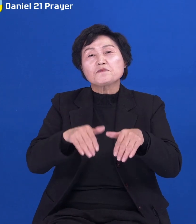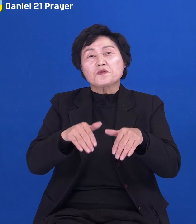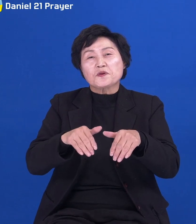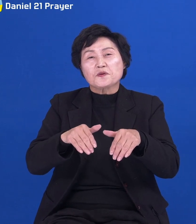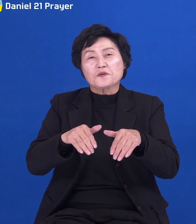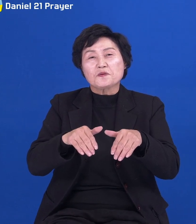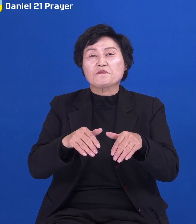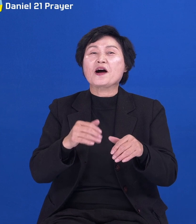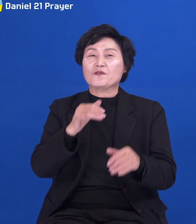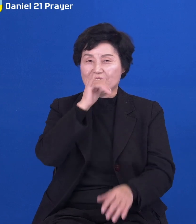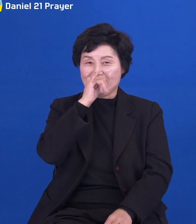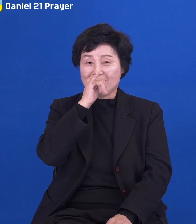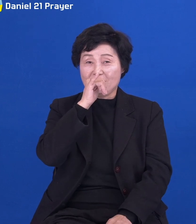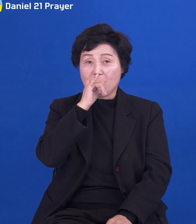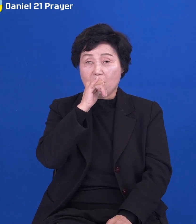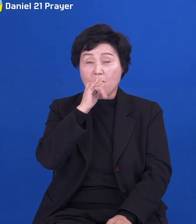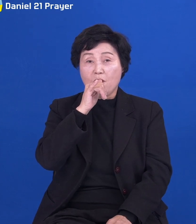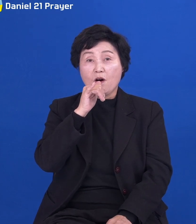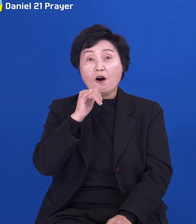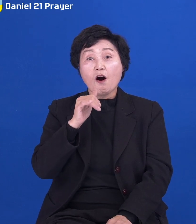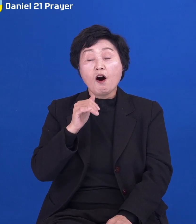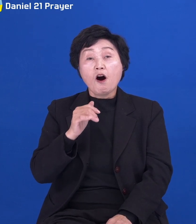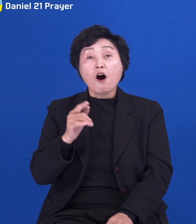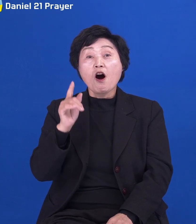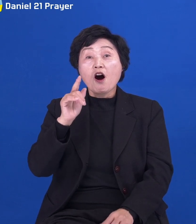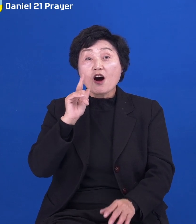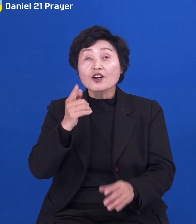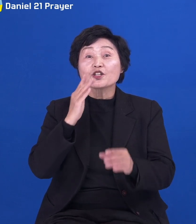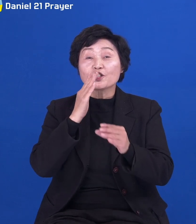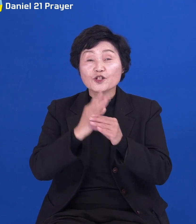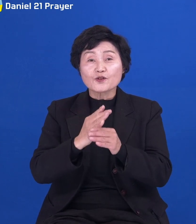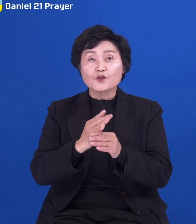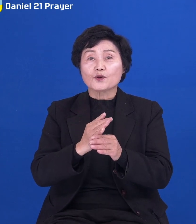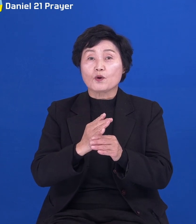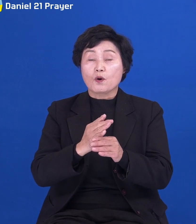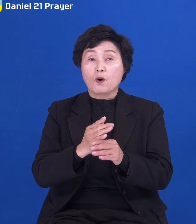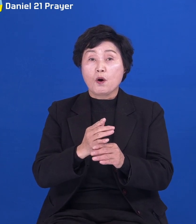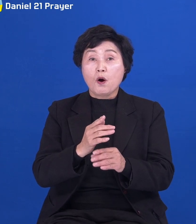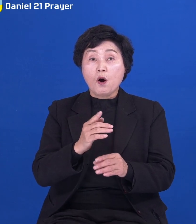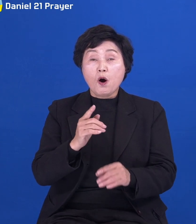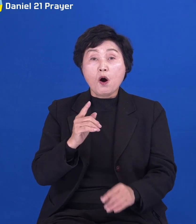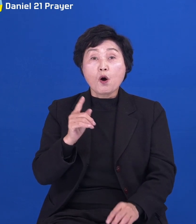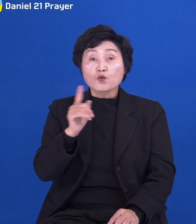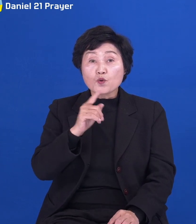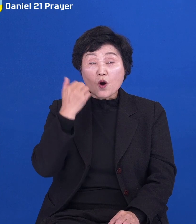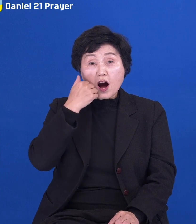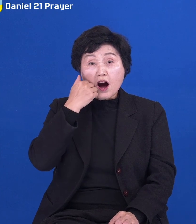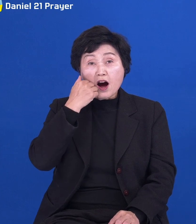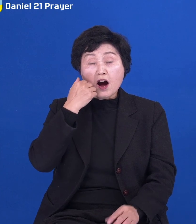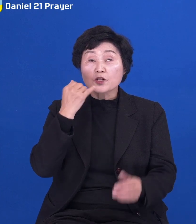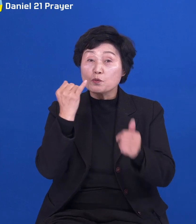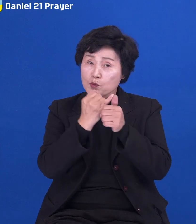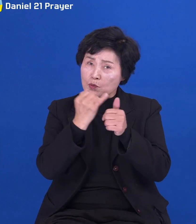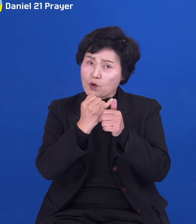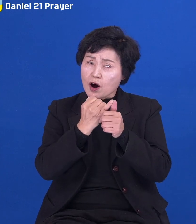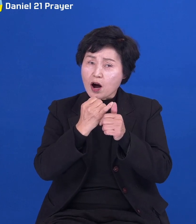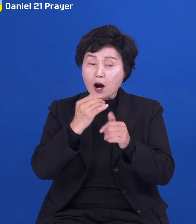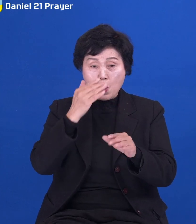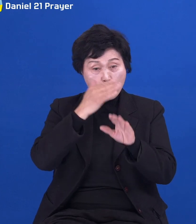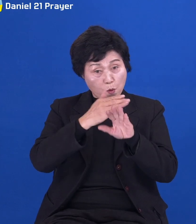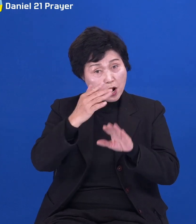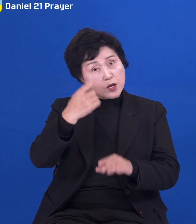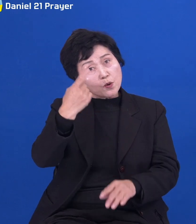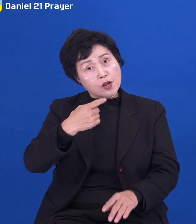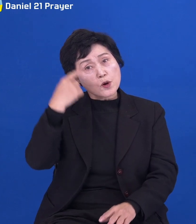그러다가 하루는 그러다가 시골에서 온 부부가 저희들 보고 이제 북한에서 왔냐고 물어보는 거예요. 그래서 왔다가 하니까 우리 같이